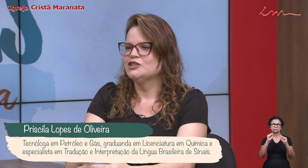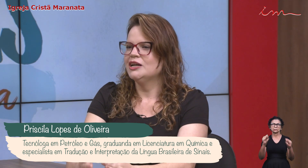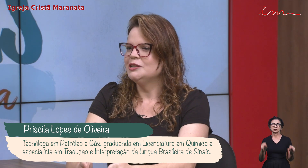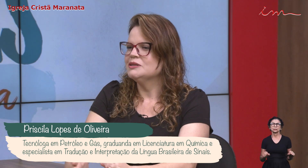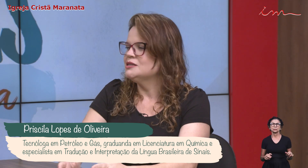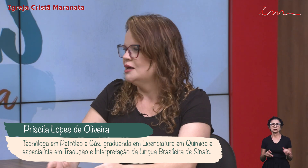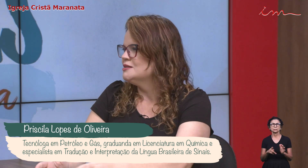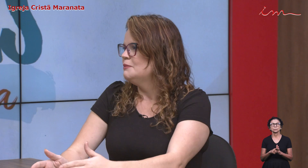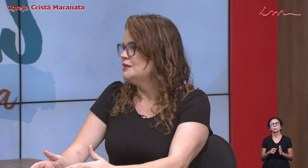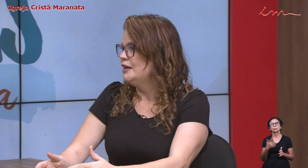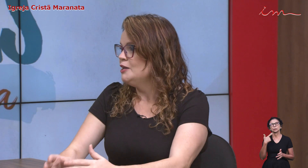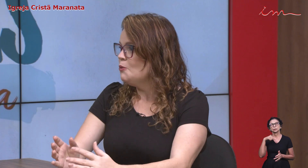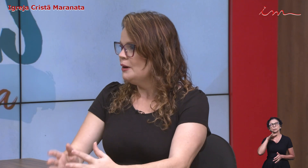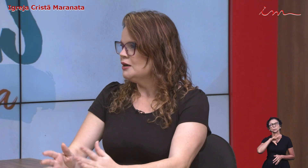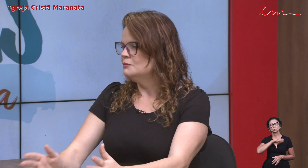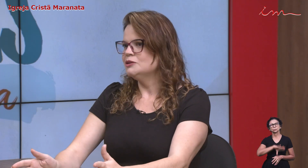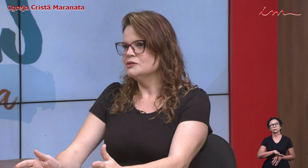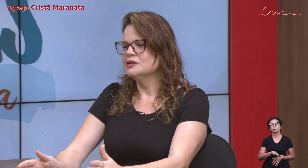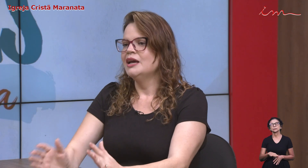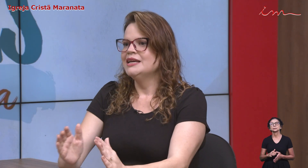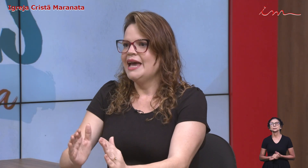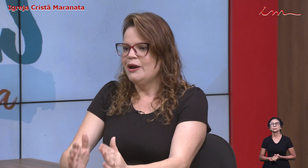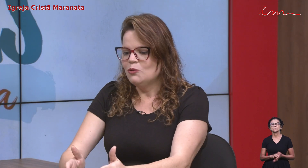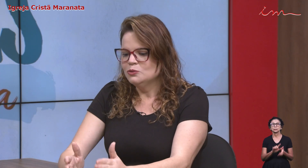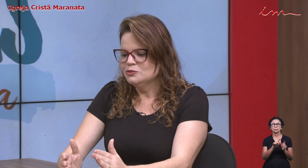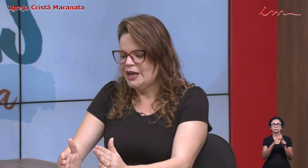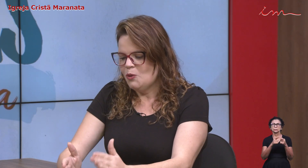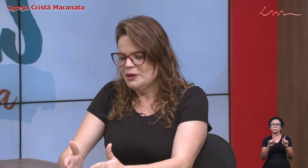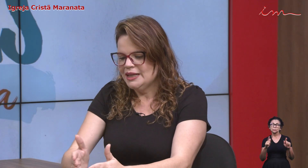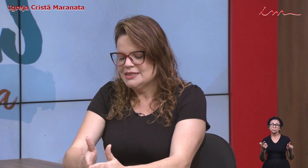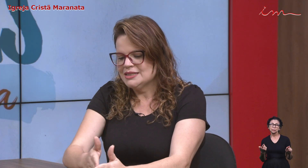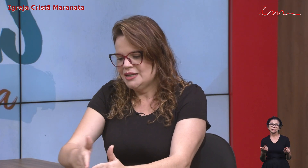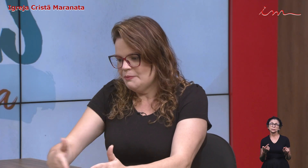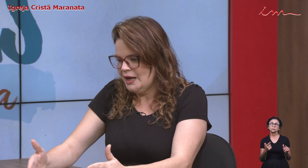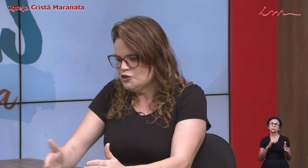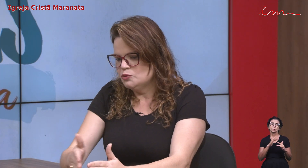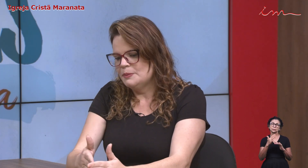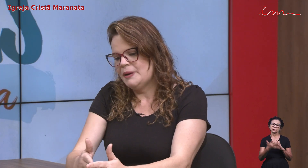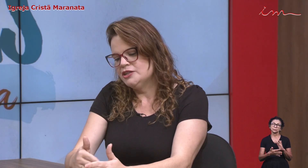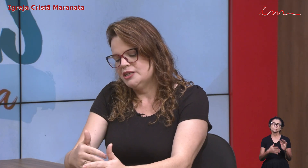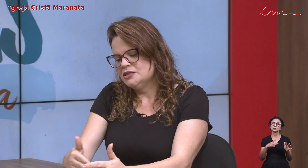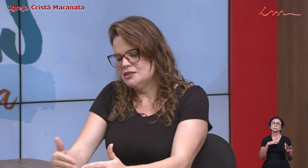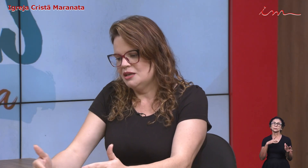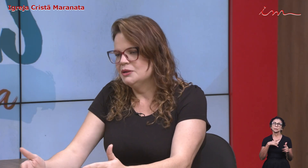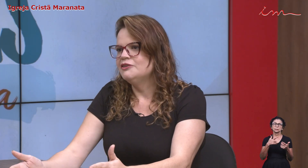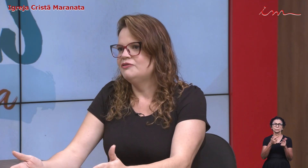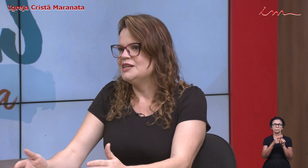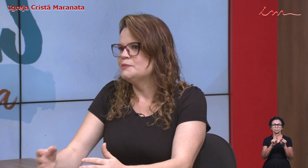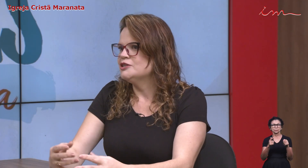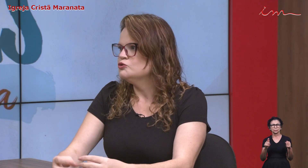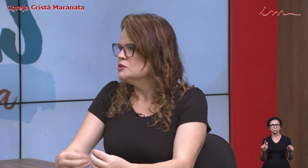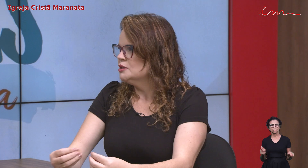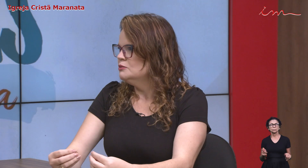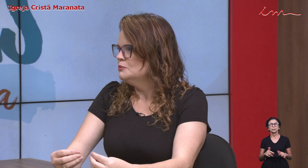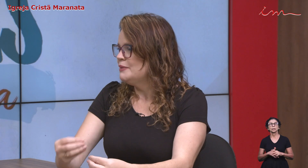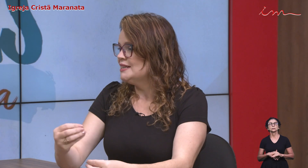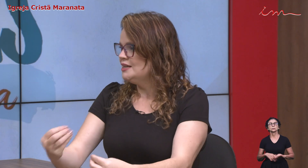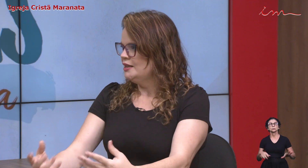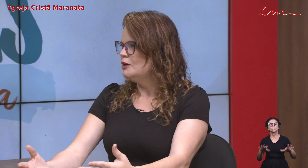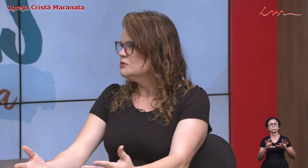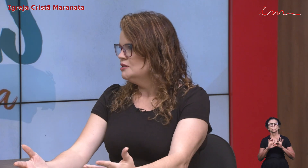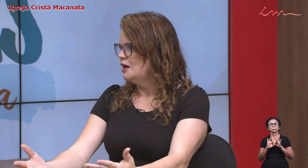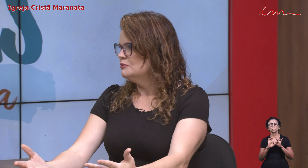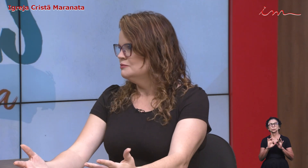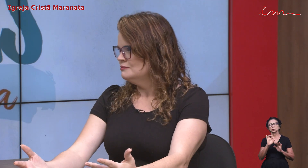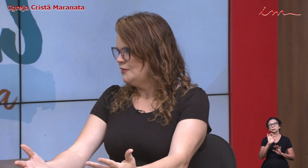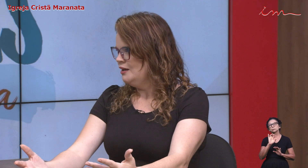suas gramáticas, a língua de sinais também tem, e o parâmetros é uma dessas gramáticas, uma parte desse sistema que faz para a junção, para